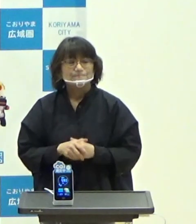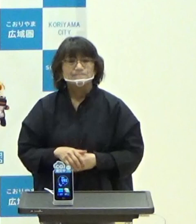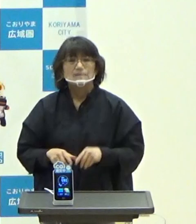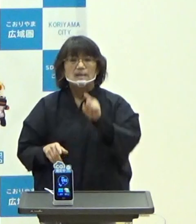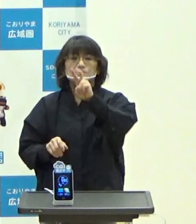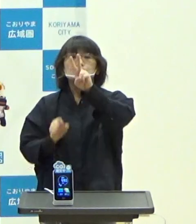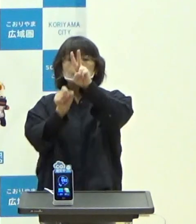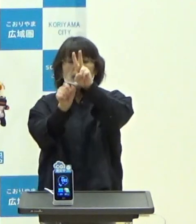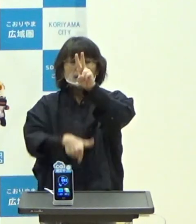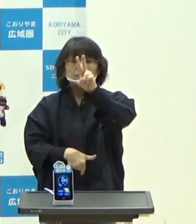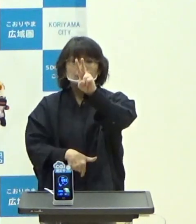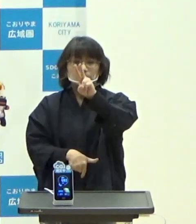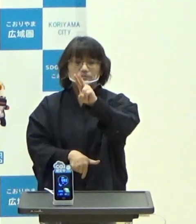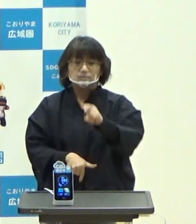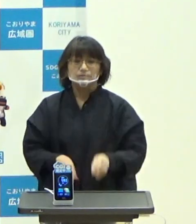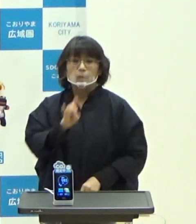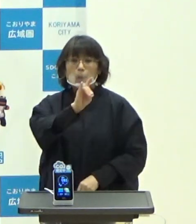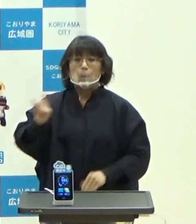12月定例で、